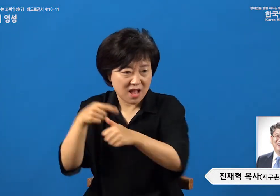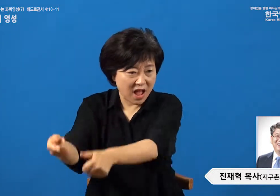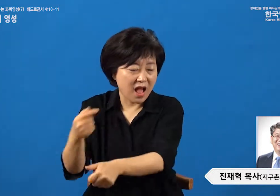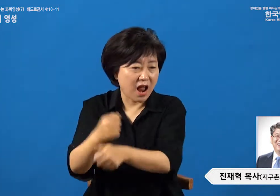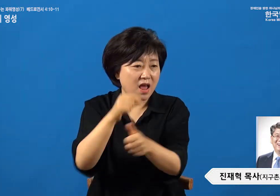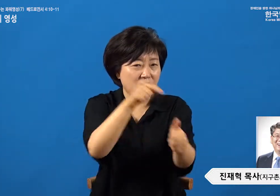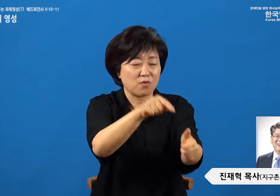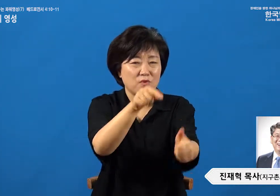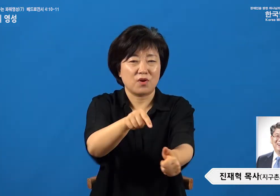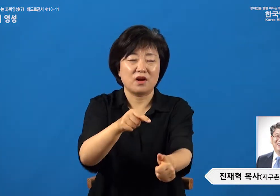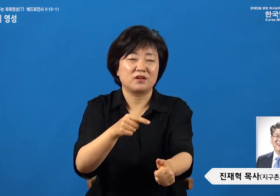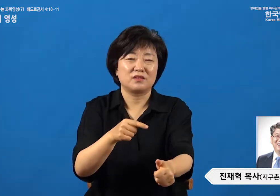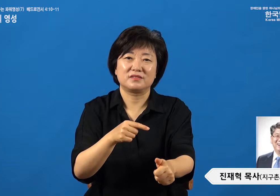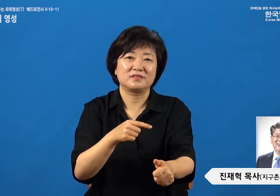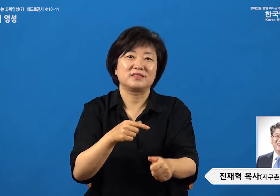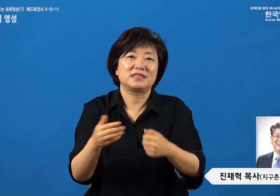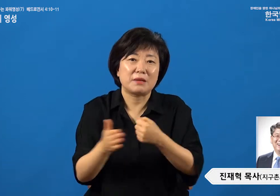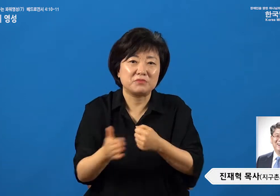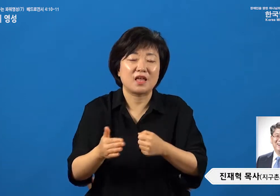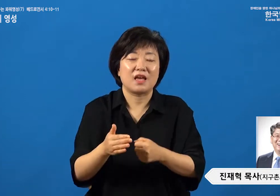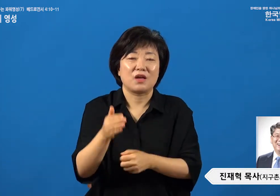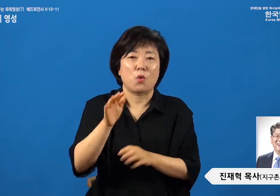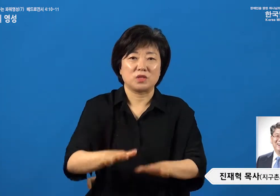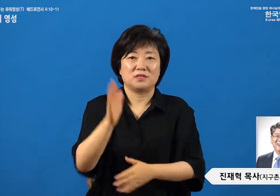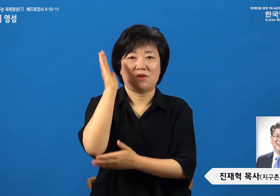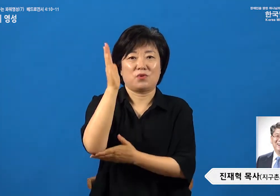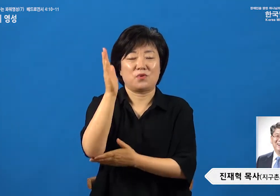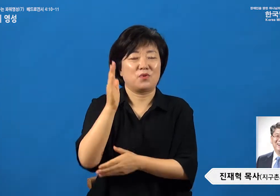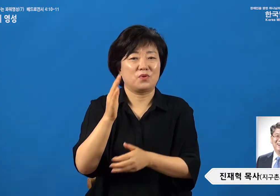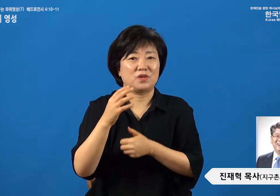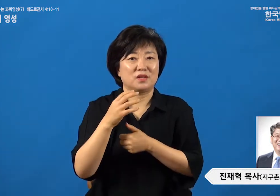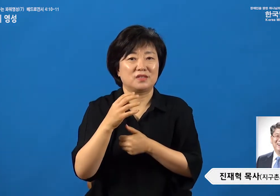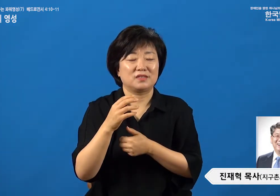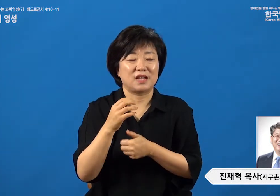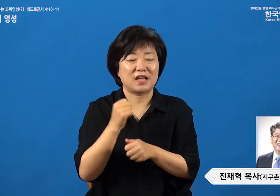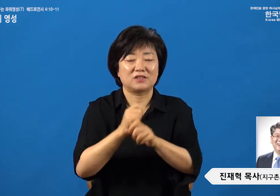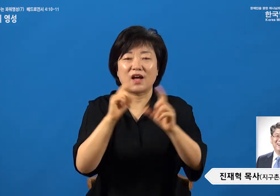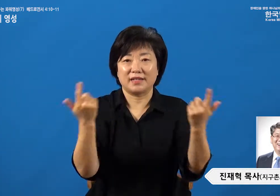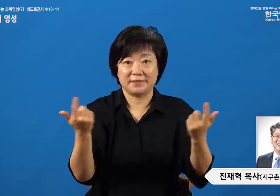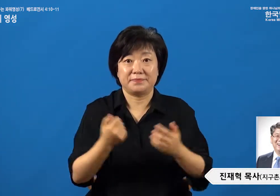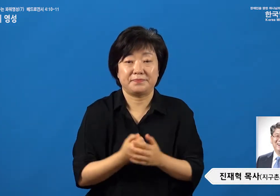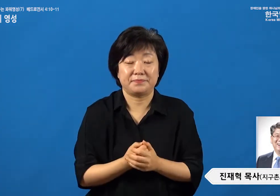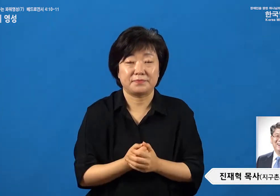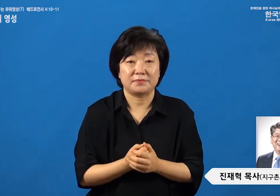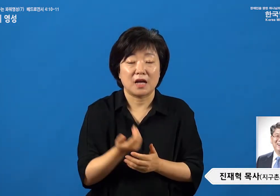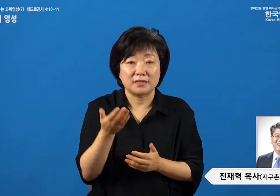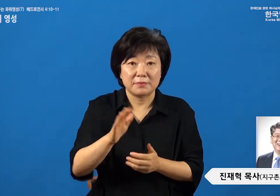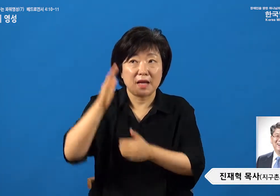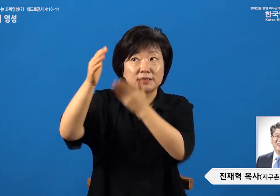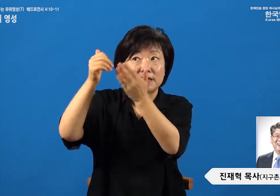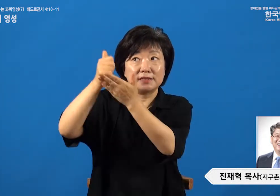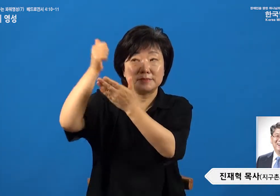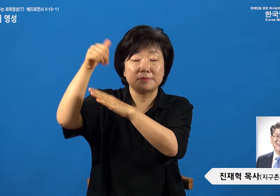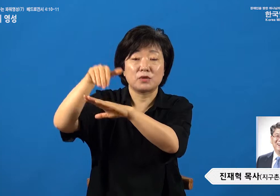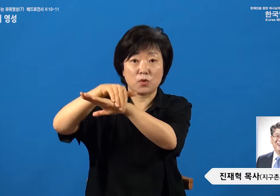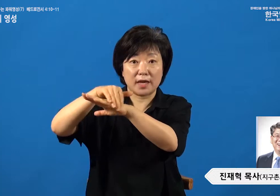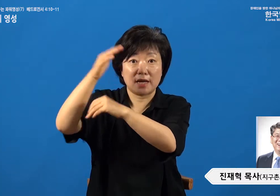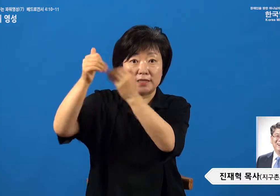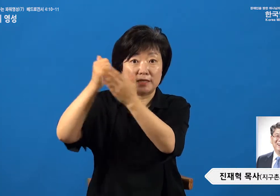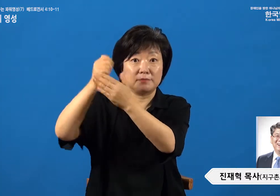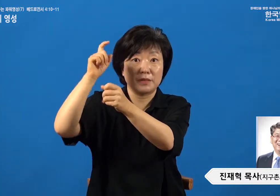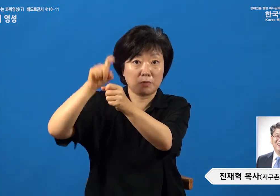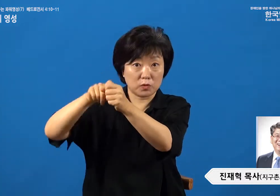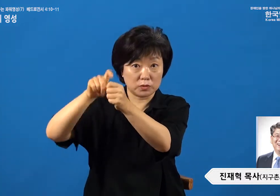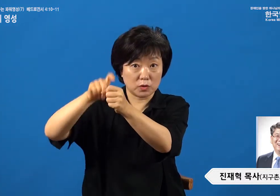않다는 사실을 말씀드리고 싶습니다. 그러나 우리를 향한 하나님의 계획, 하나님의 목적, 우리의